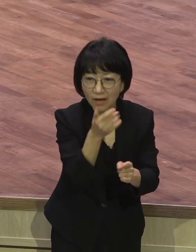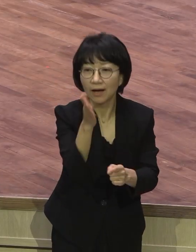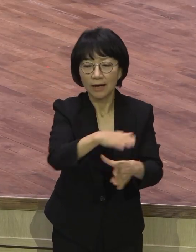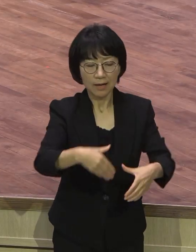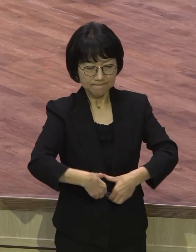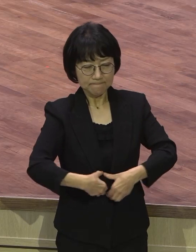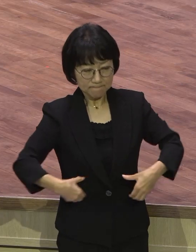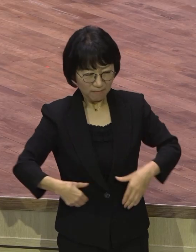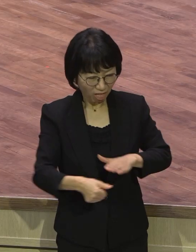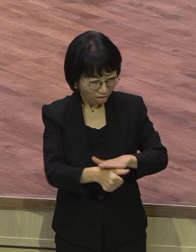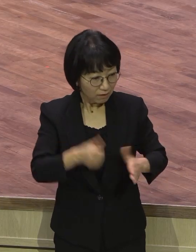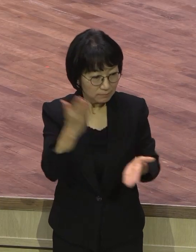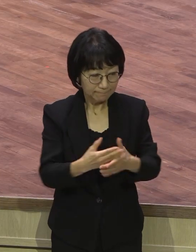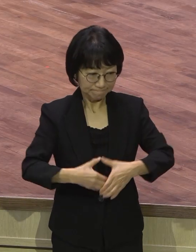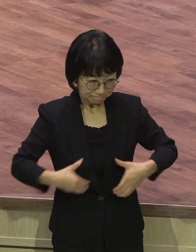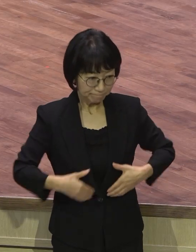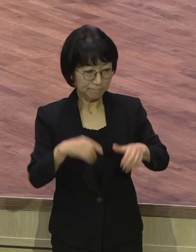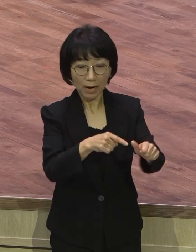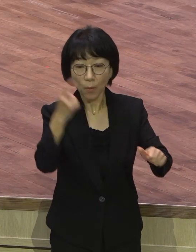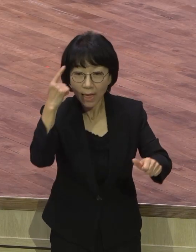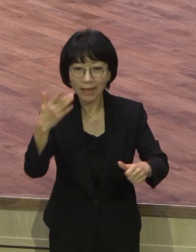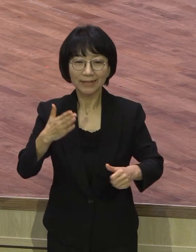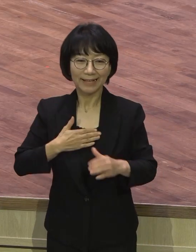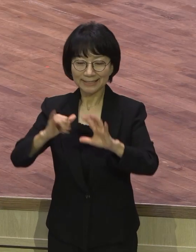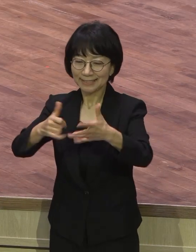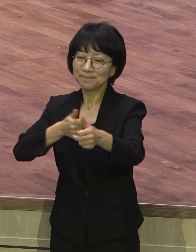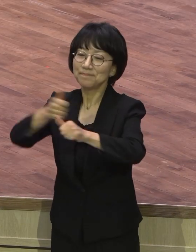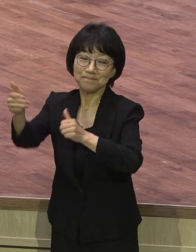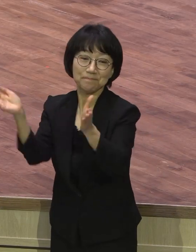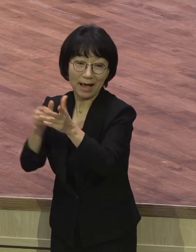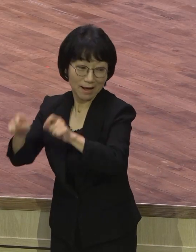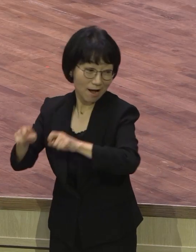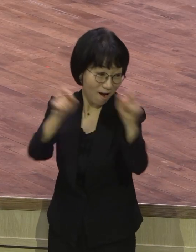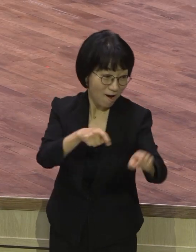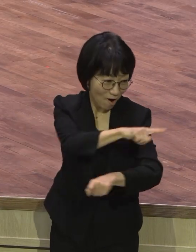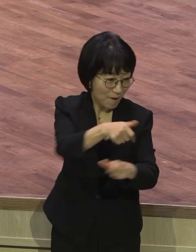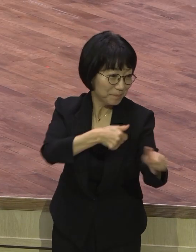내가 세상 이겼기 때문에 너희도 이기게 해주겠다